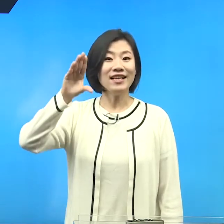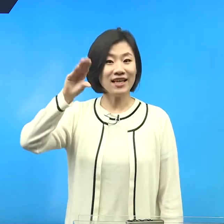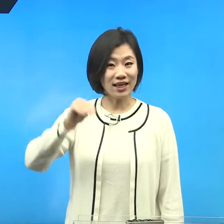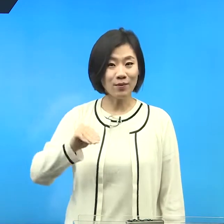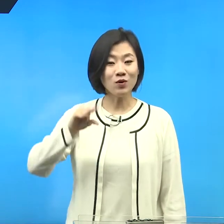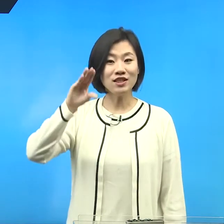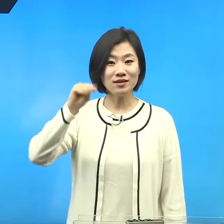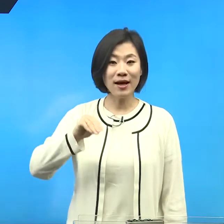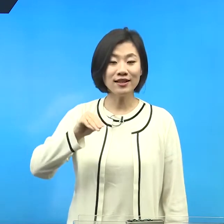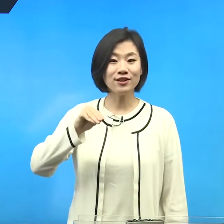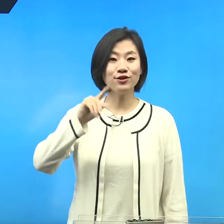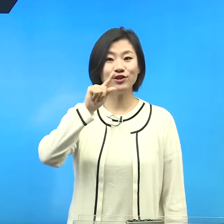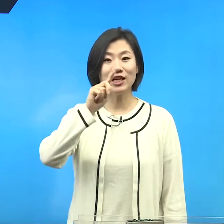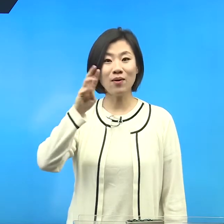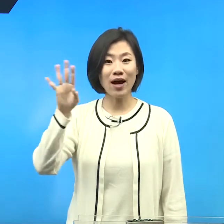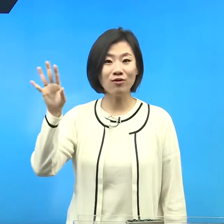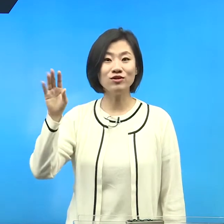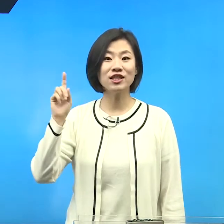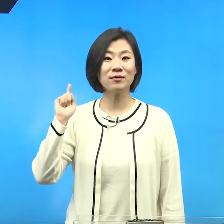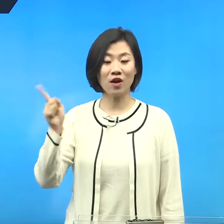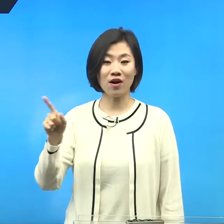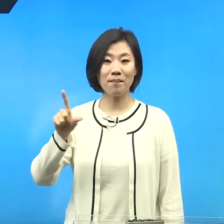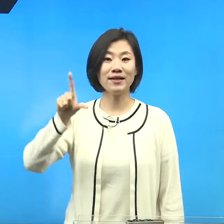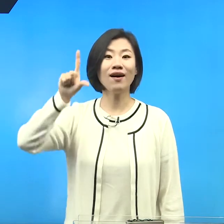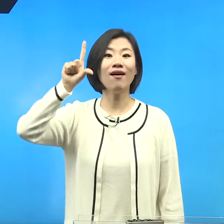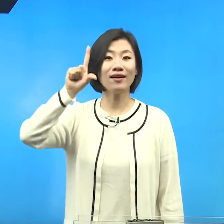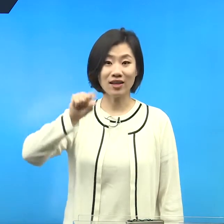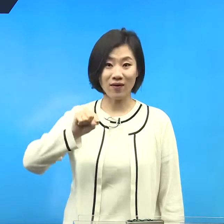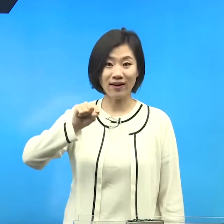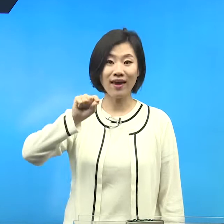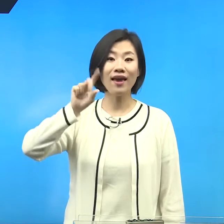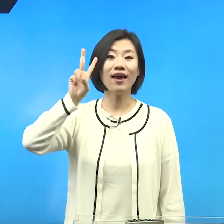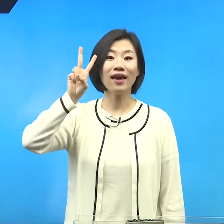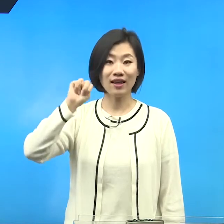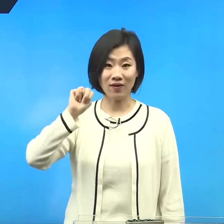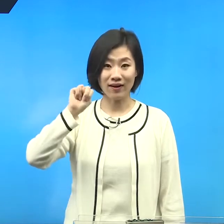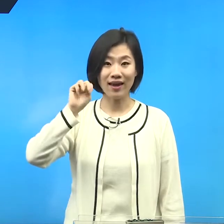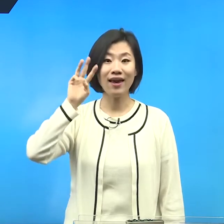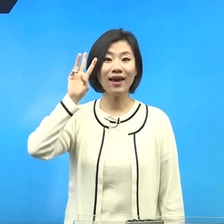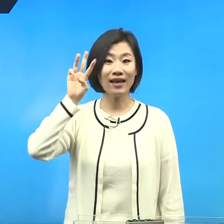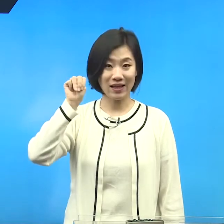이게 기본이지만 그 숫자와 움직임이 결합해서 이렇게, 이렇게,